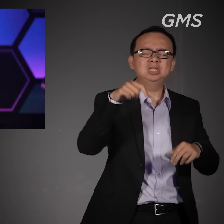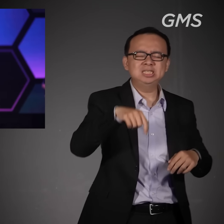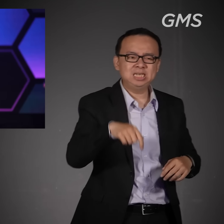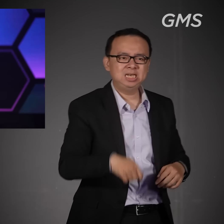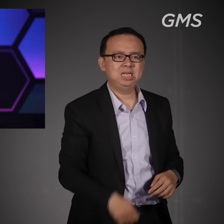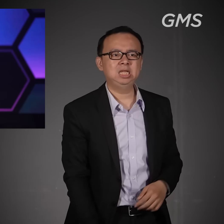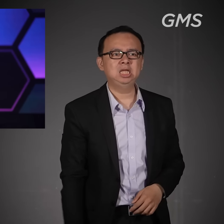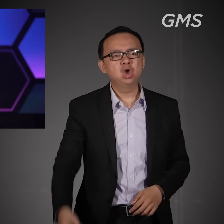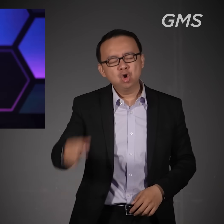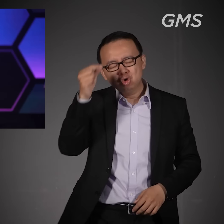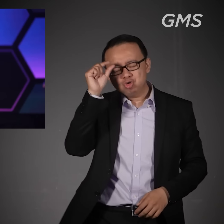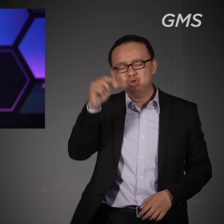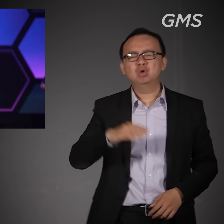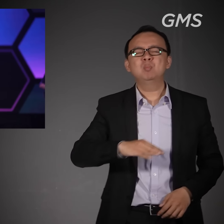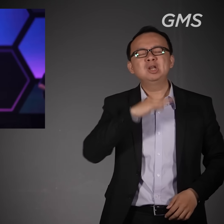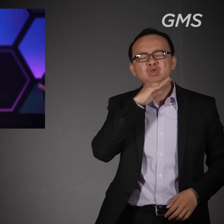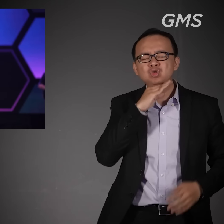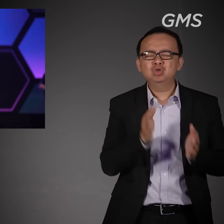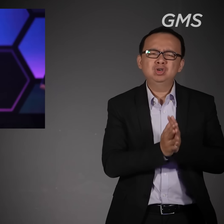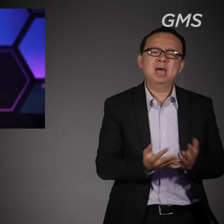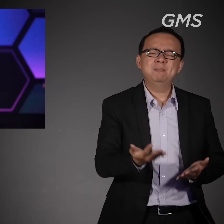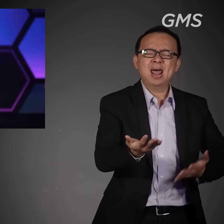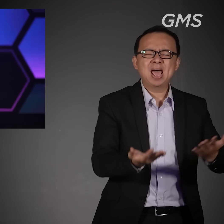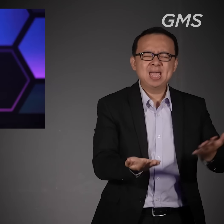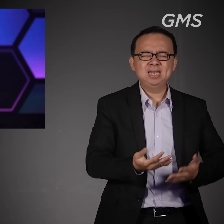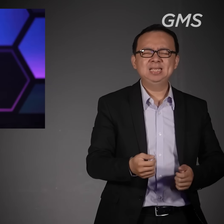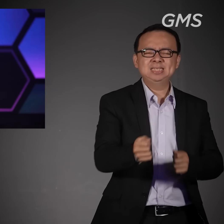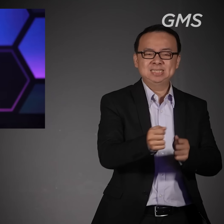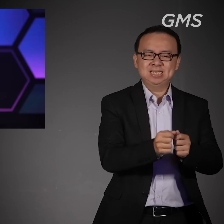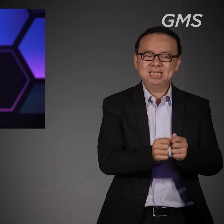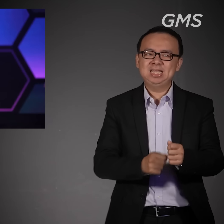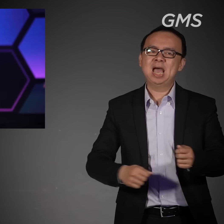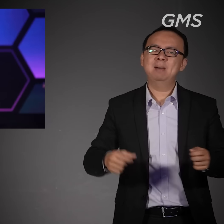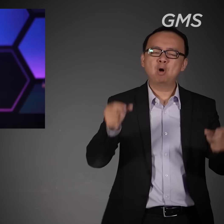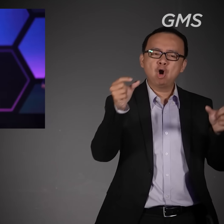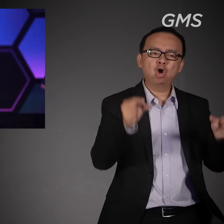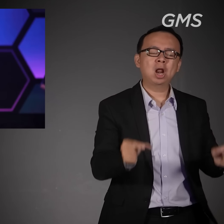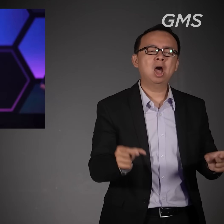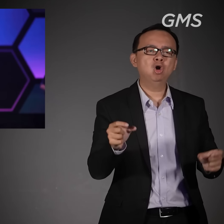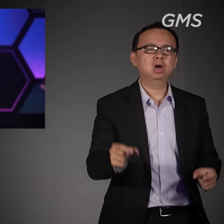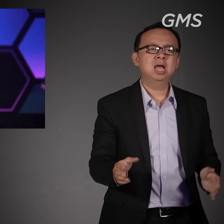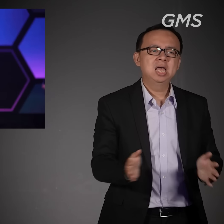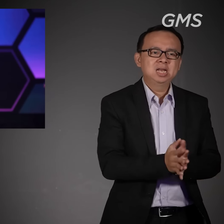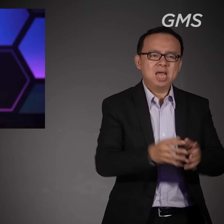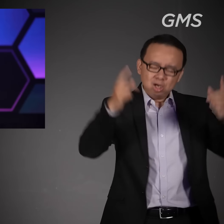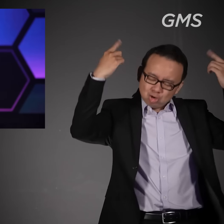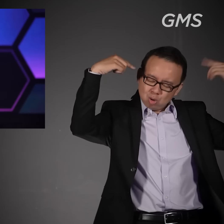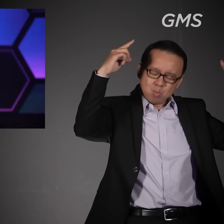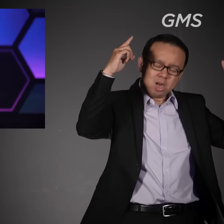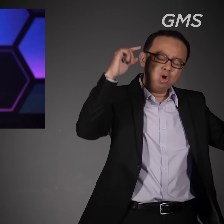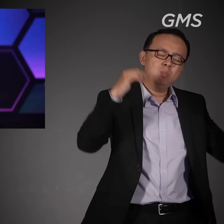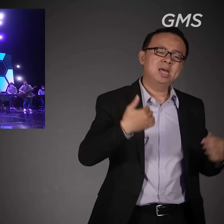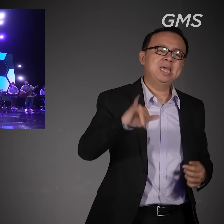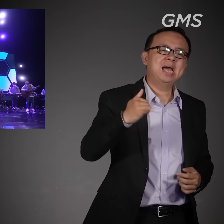untuk menunggu dan melayani setiap jiwa baru dan setiap dombanya yang